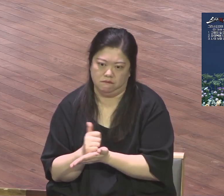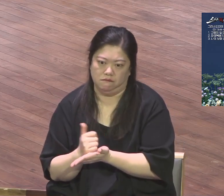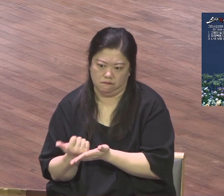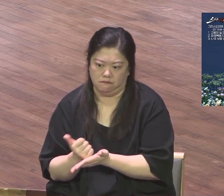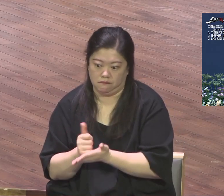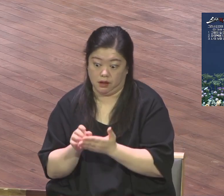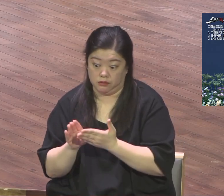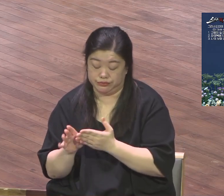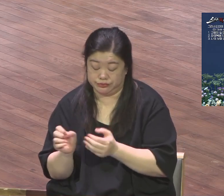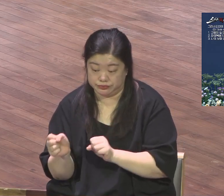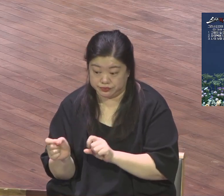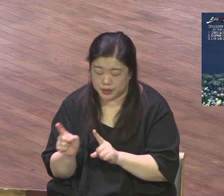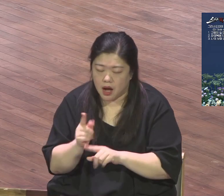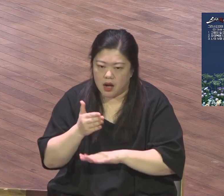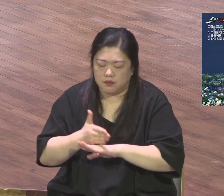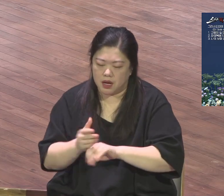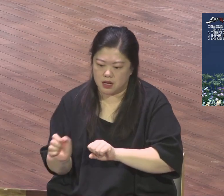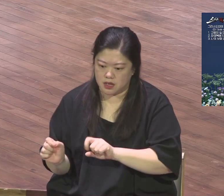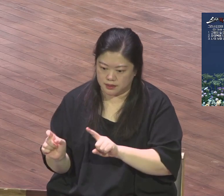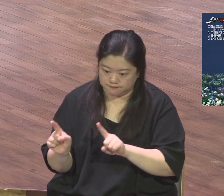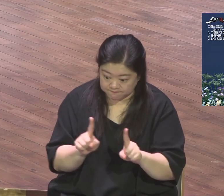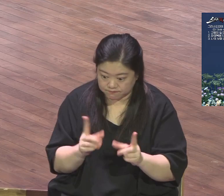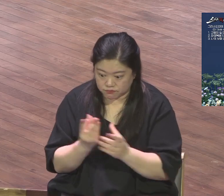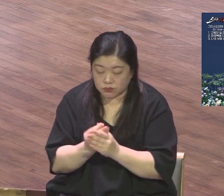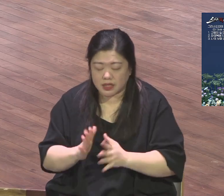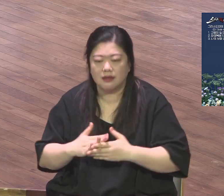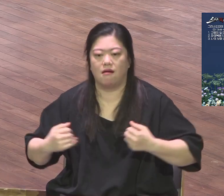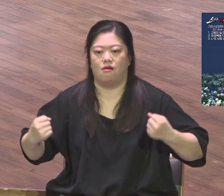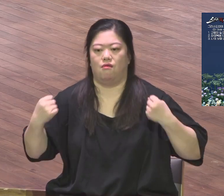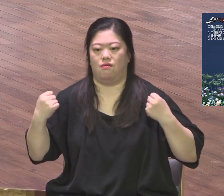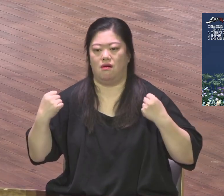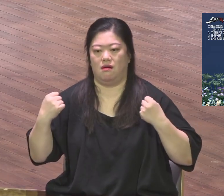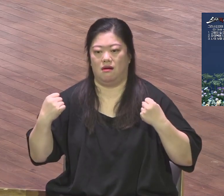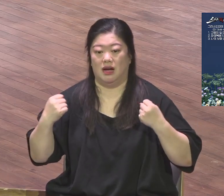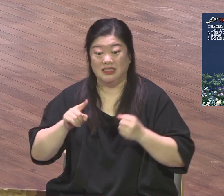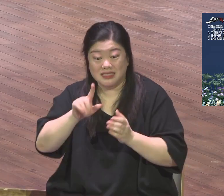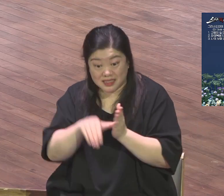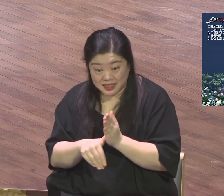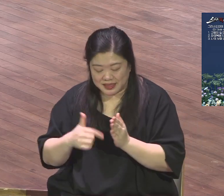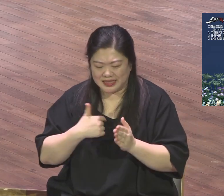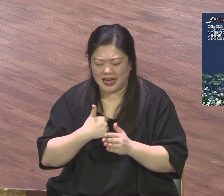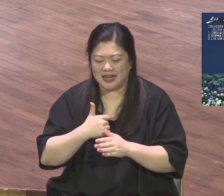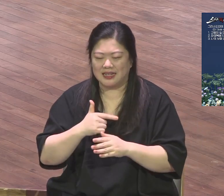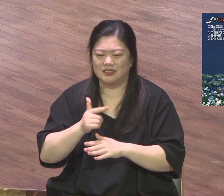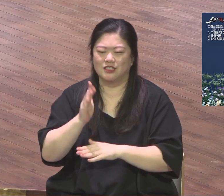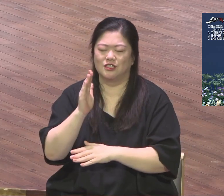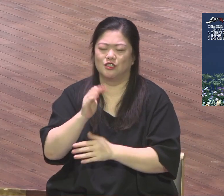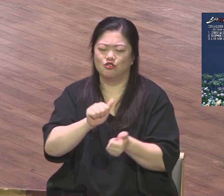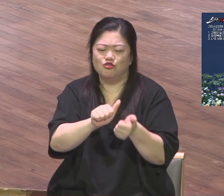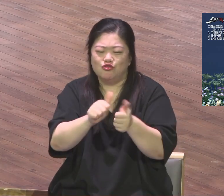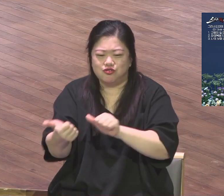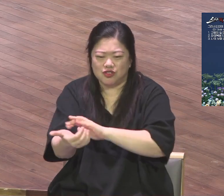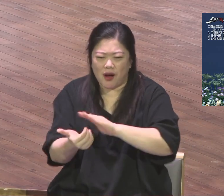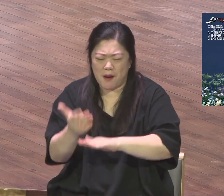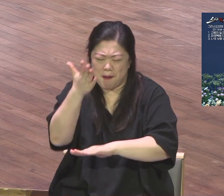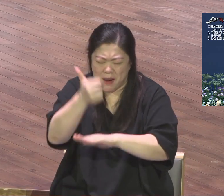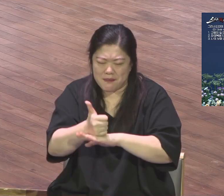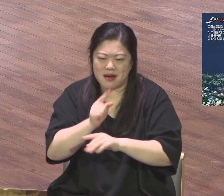그런 예감을 한 탓인지 제가 그때 입원 하루 전날 유언장을 썼습니다. 삶과 죽음의